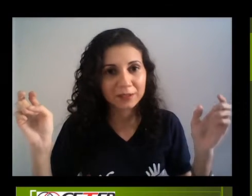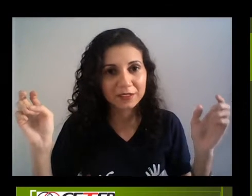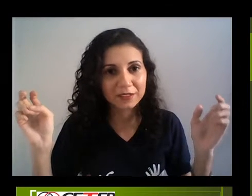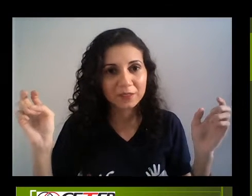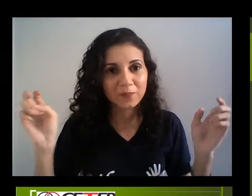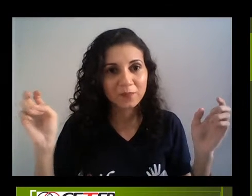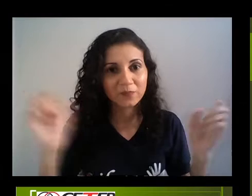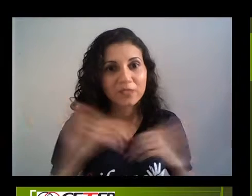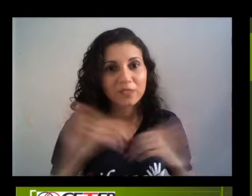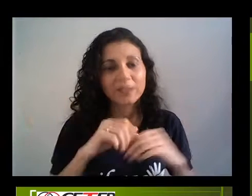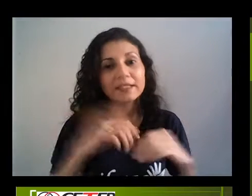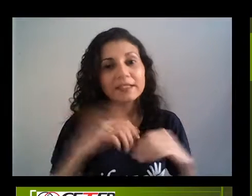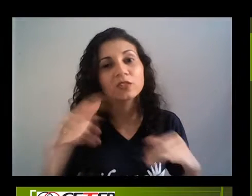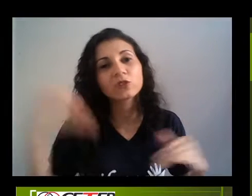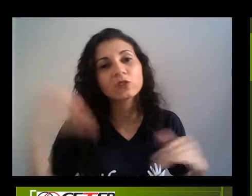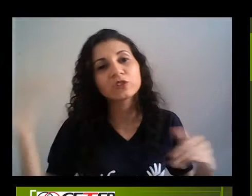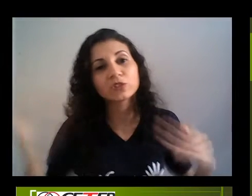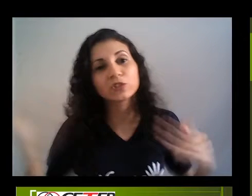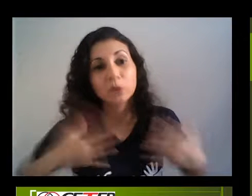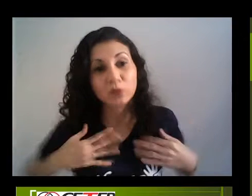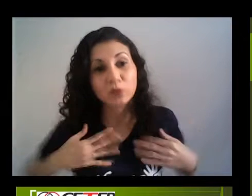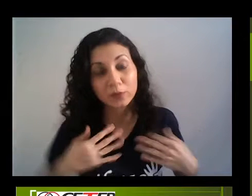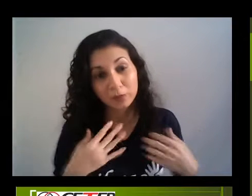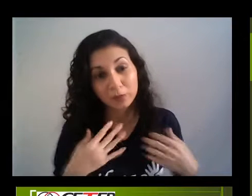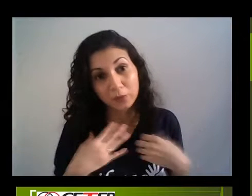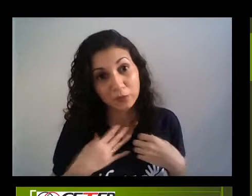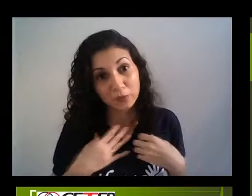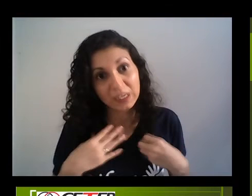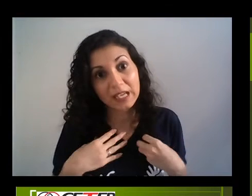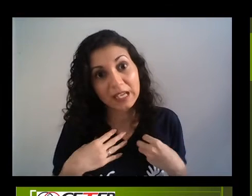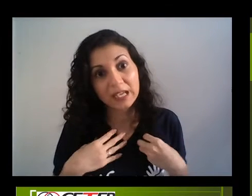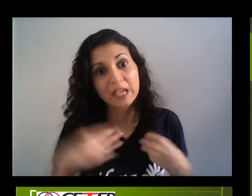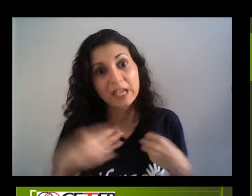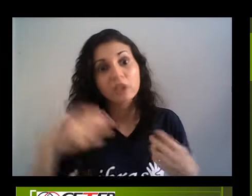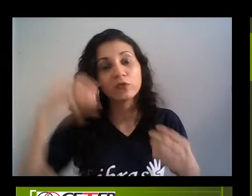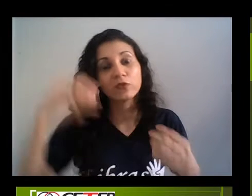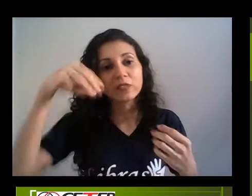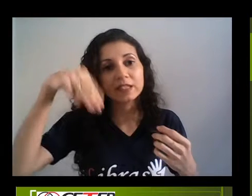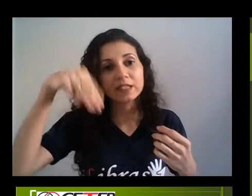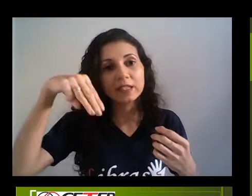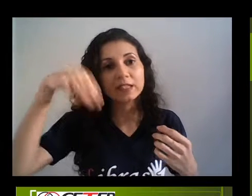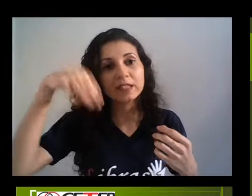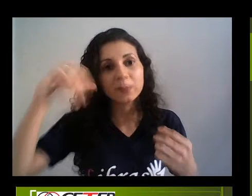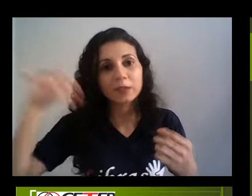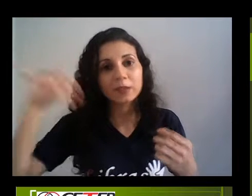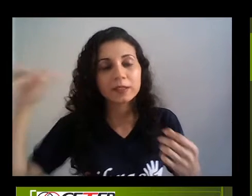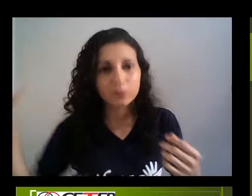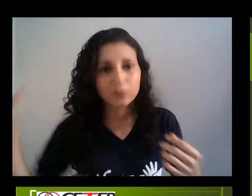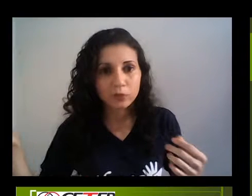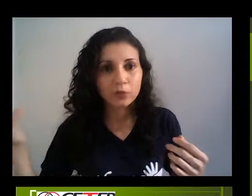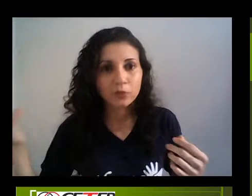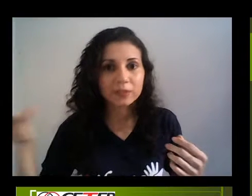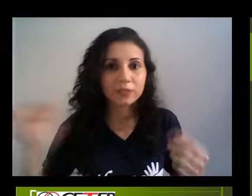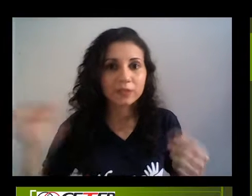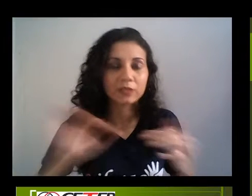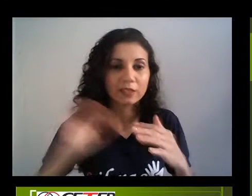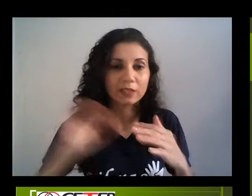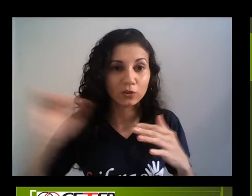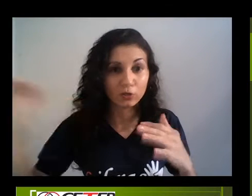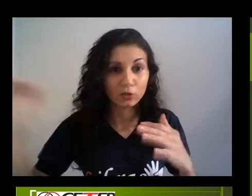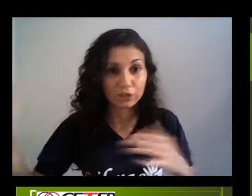digamos assim. Faça a datilologia do meu nome, por exemplo, do meu nome, Mirelle. Eu vou fazer letra por letra do meu nome, certo?